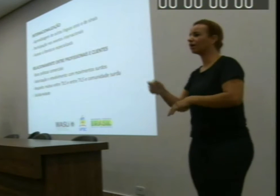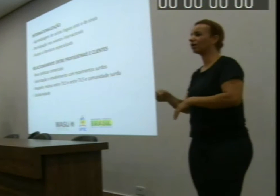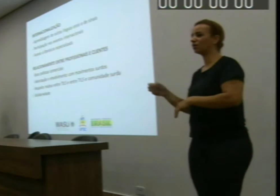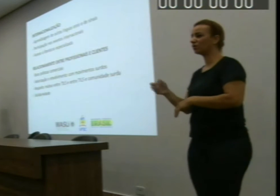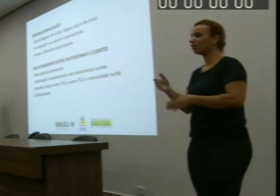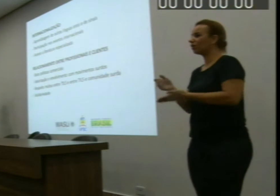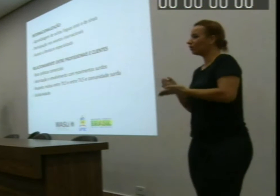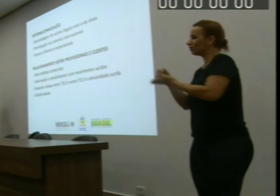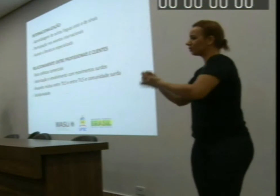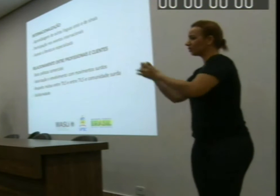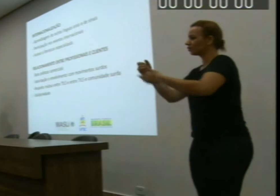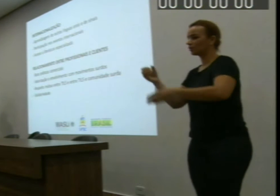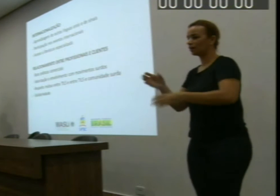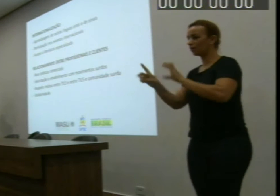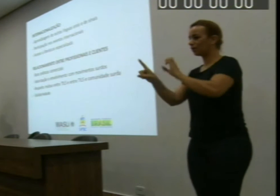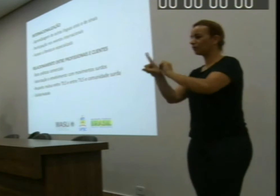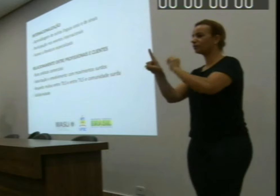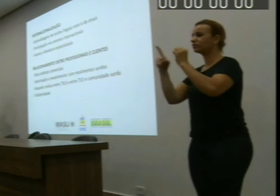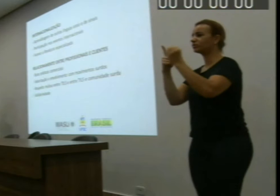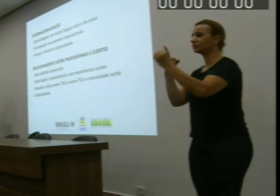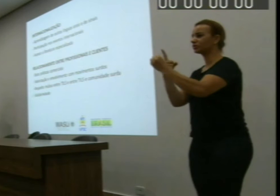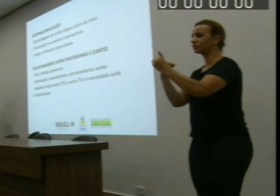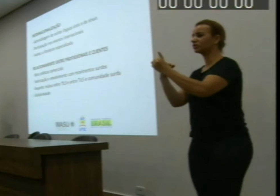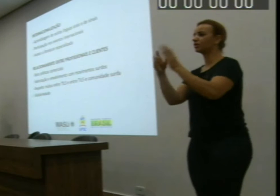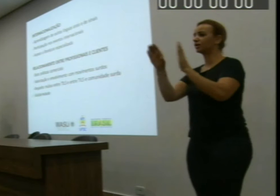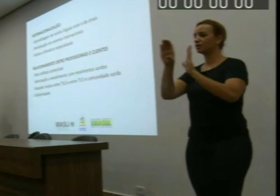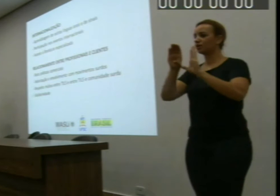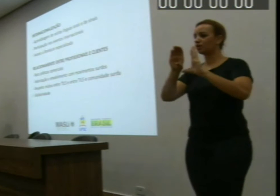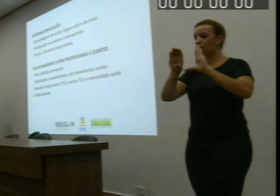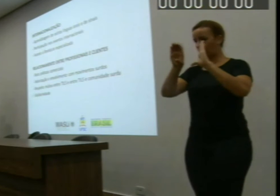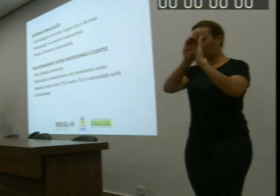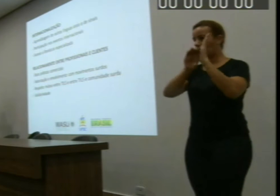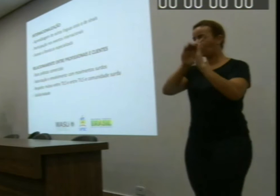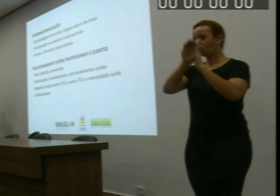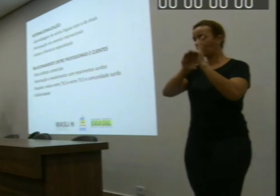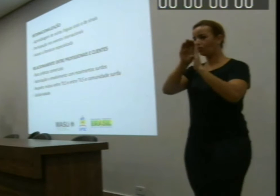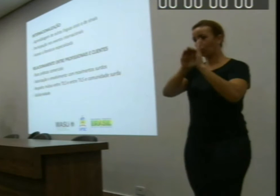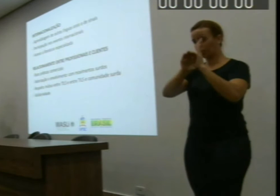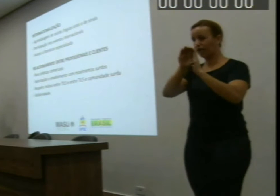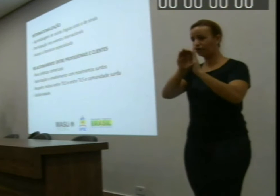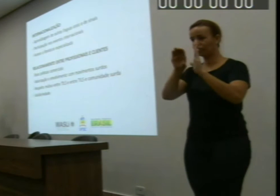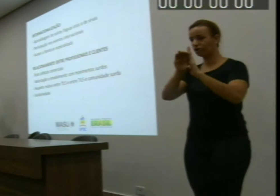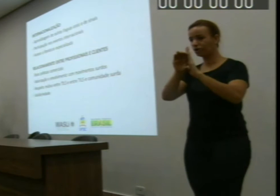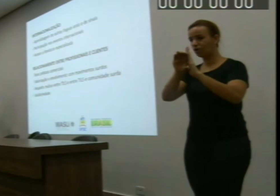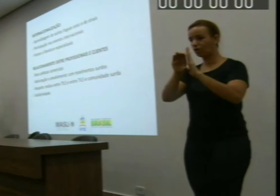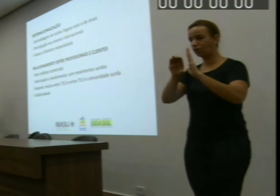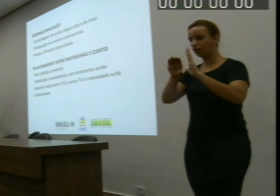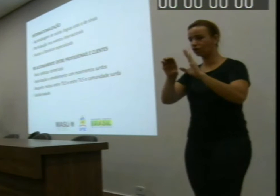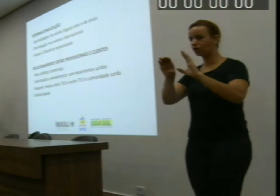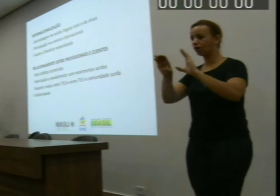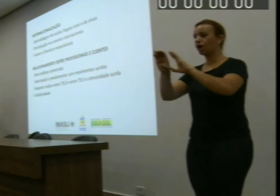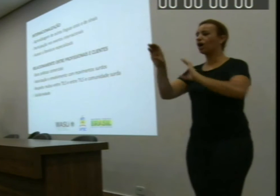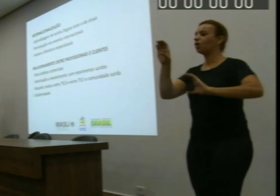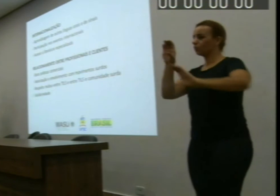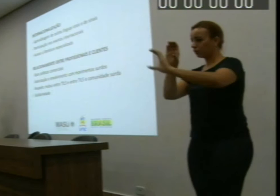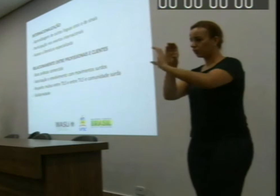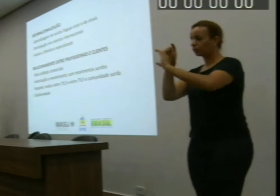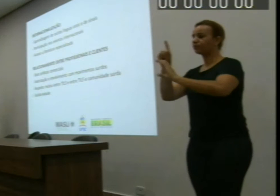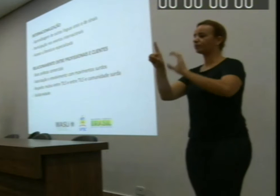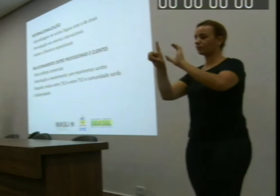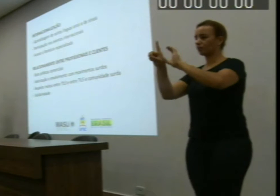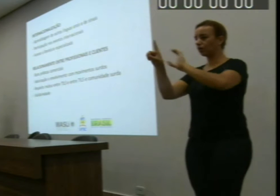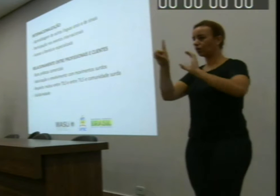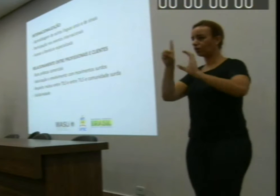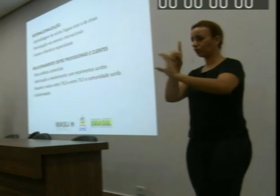comunidade como um todo também a comunidade ouvinte em geral que incorpora de alguma forma também a comunidade surda a comunidade geral